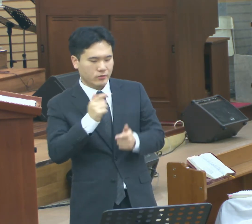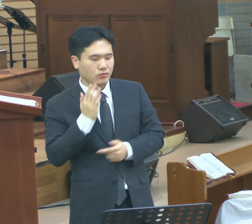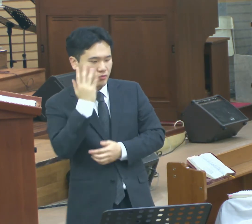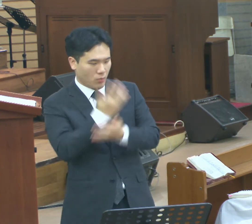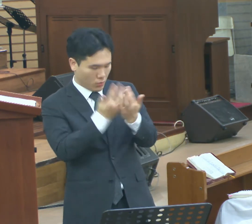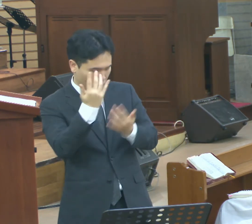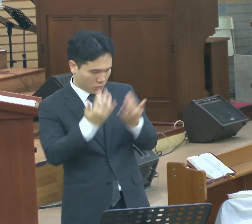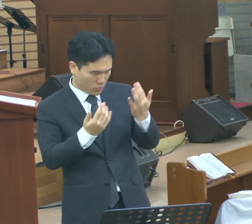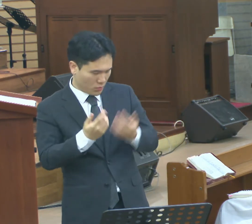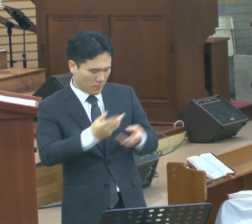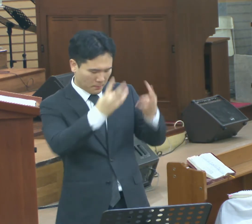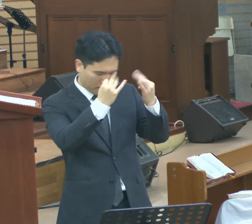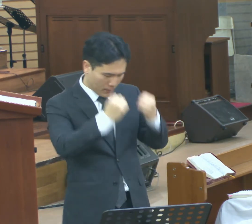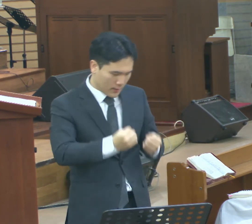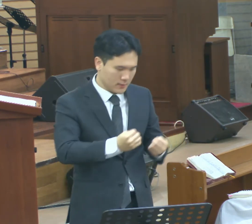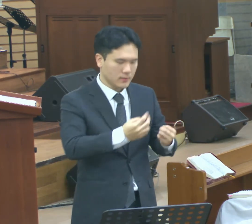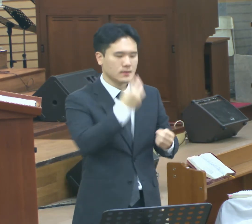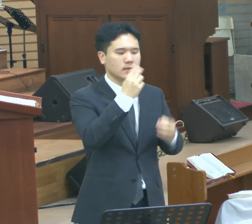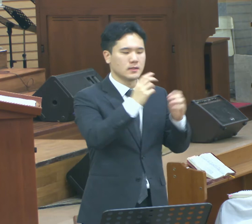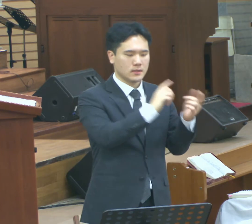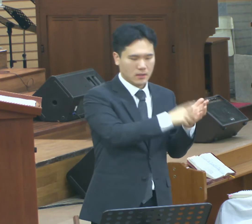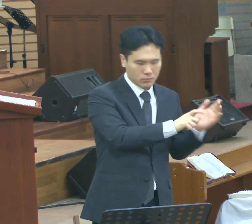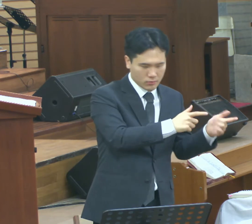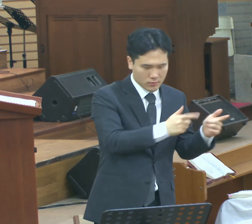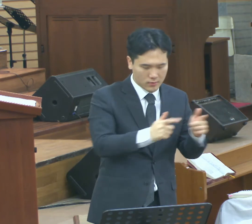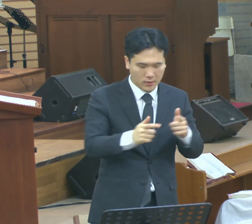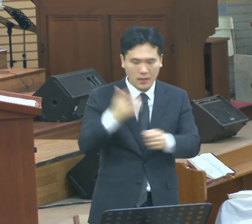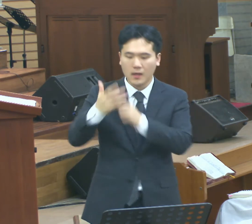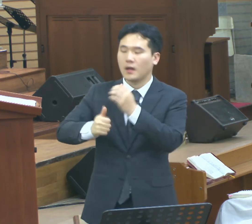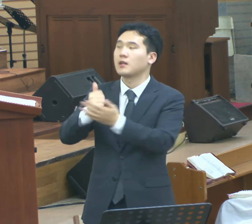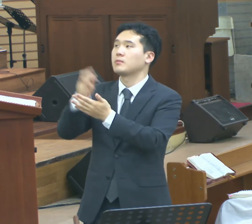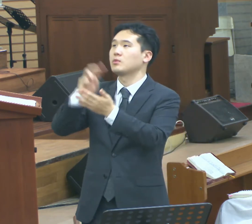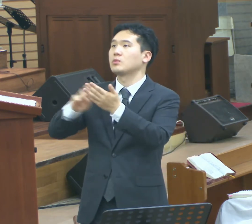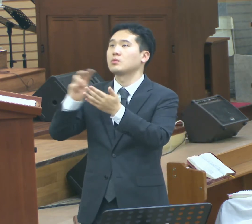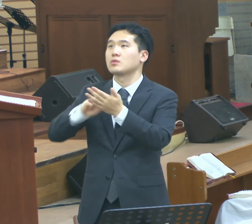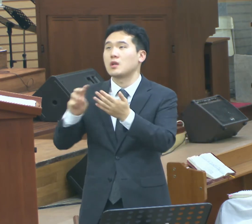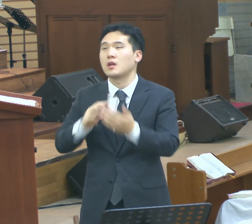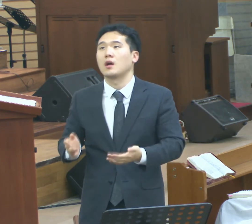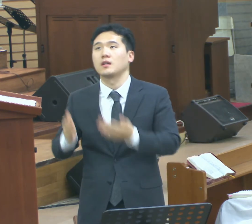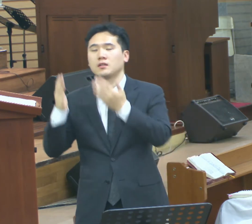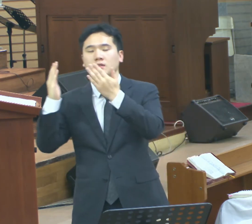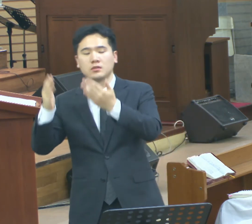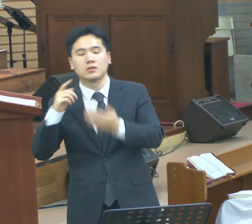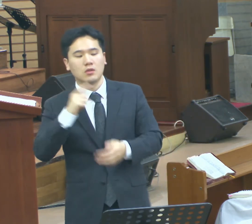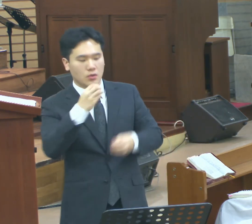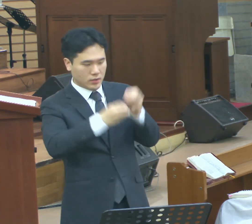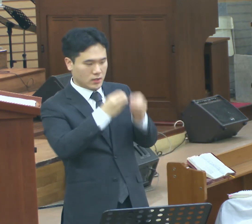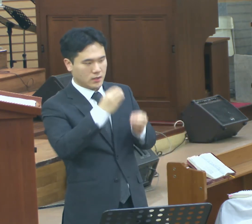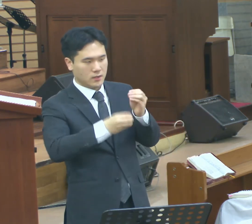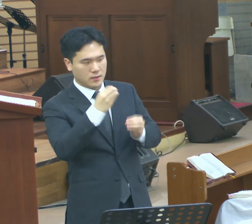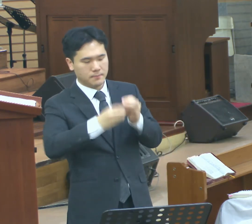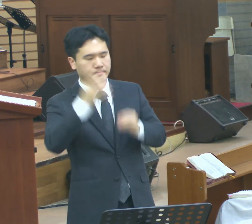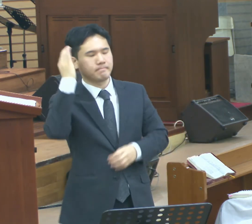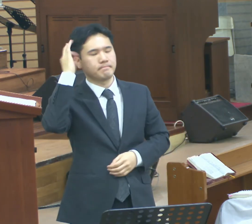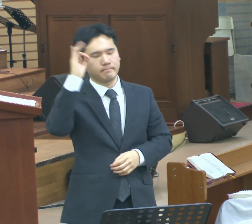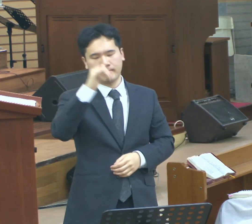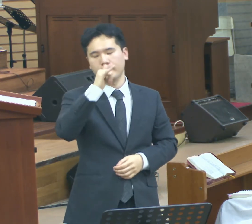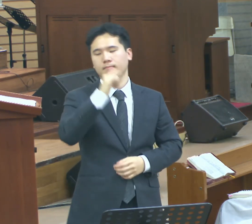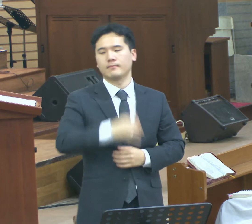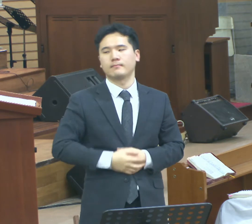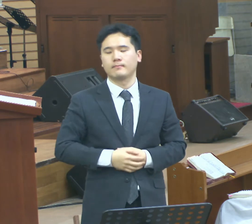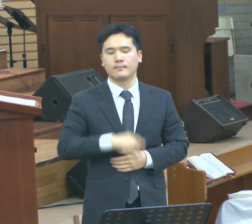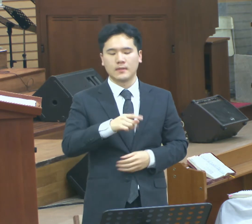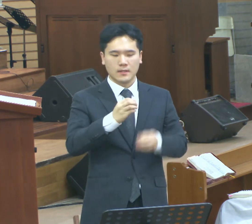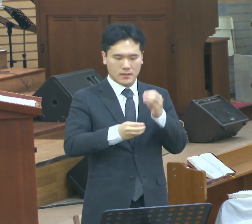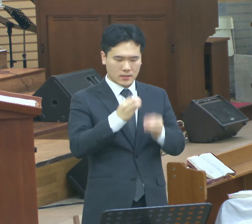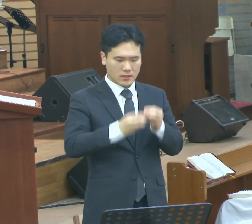수많은 생물들이 하나님을 노래하고 기뻐하고 찬양한다는 것을 시인은 보고 있었습니다. 이 시의